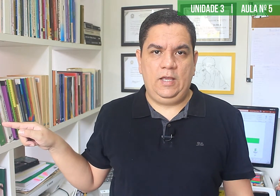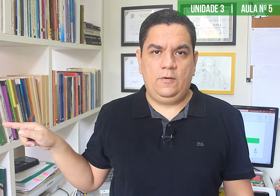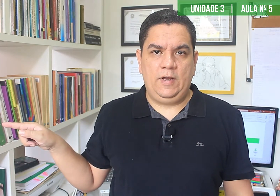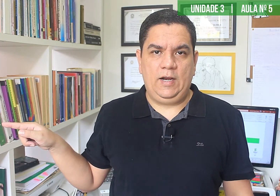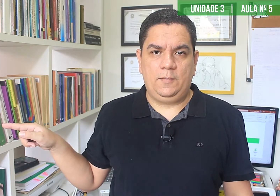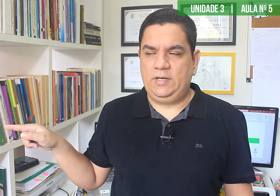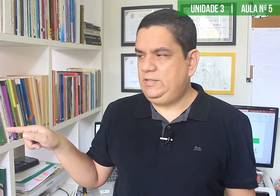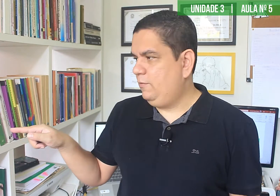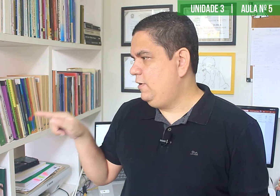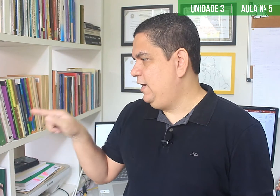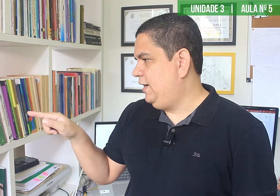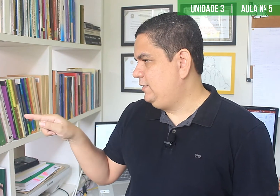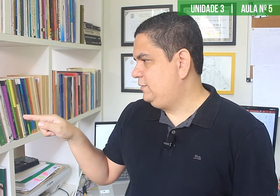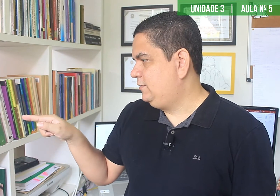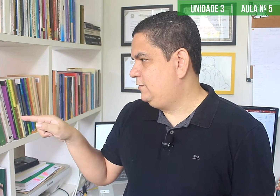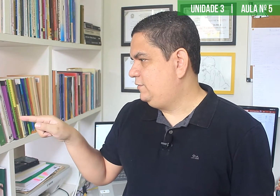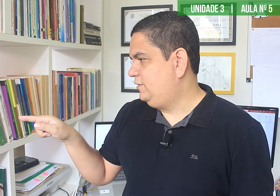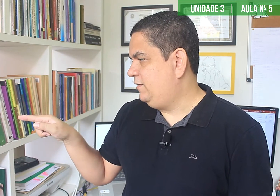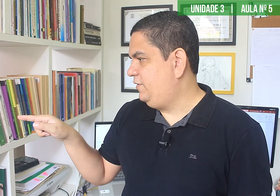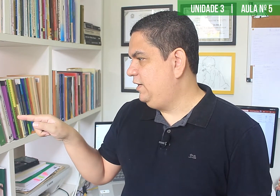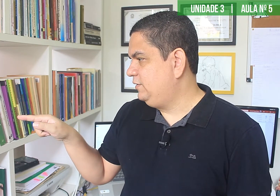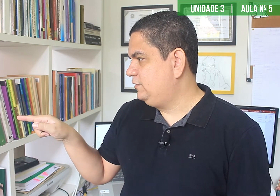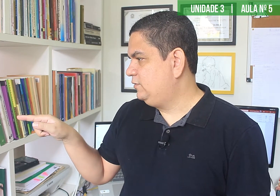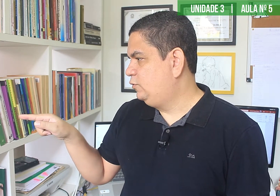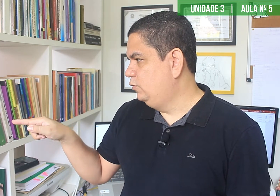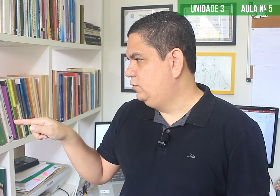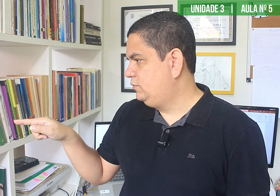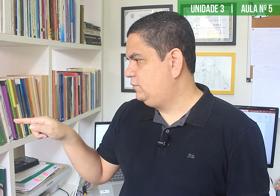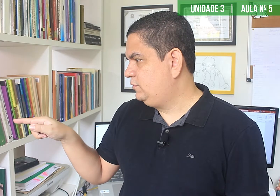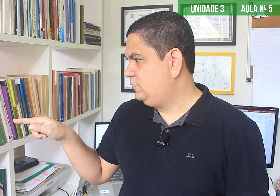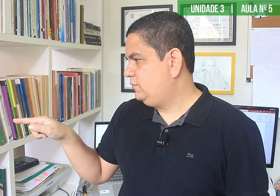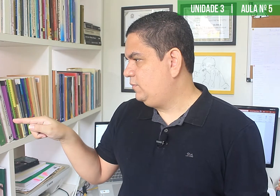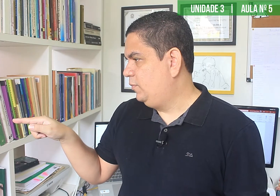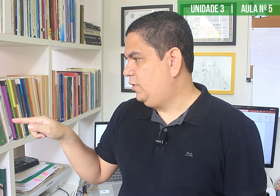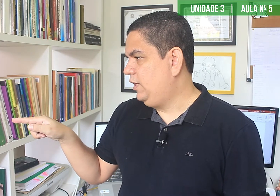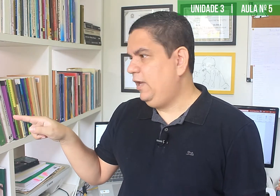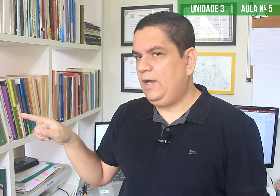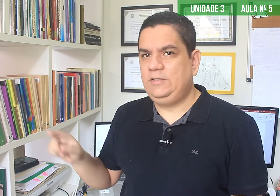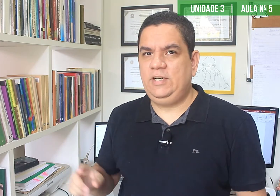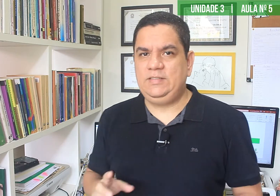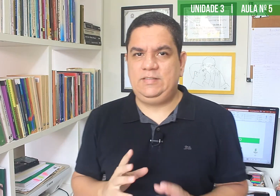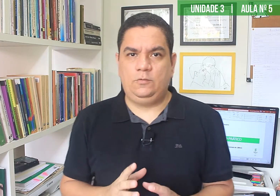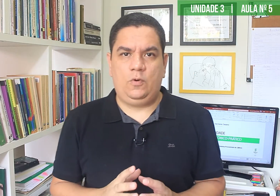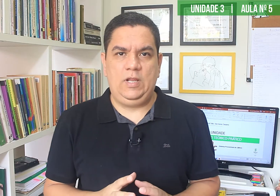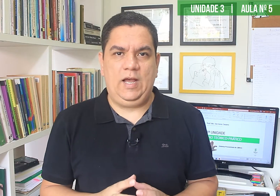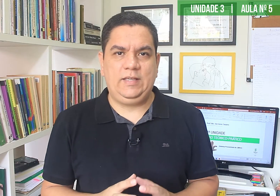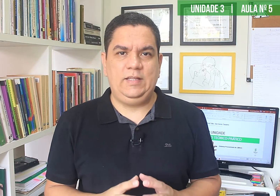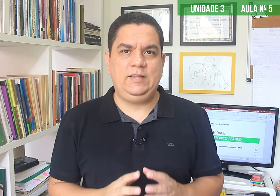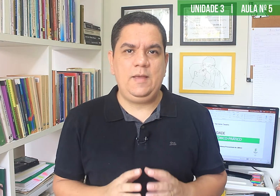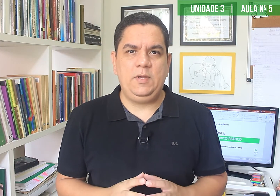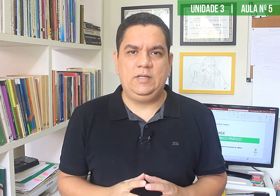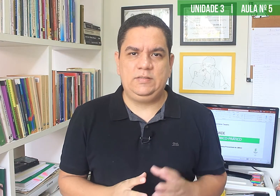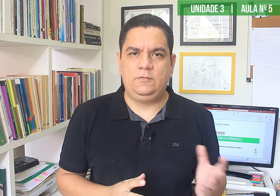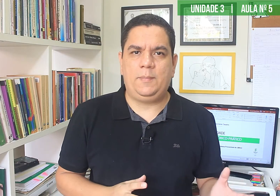ou ela. Mas se eu olhar, já vira tu. Porque a direção do olhar é que determina a segunda